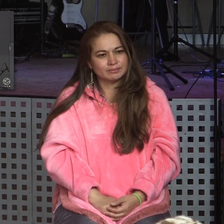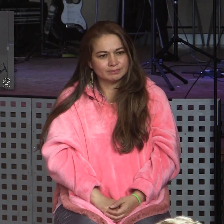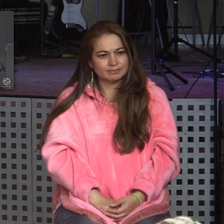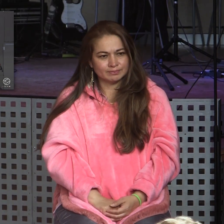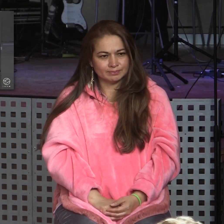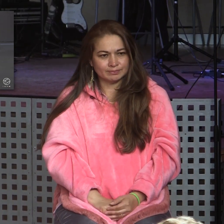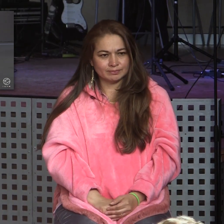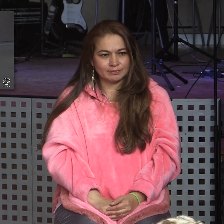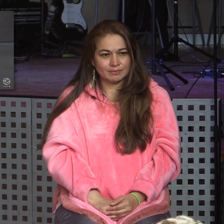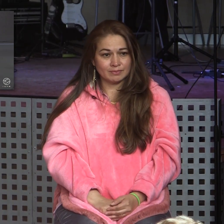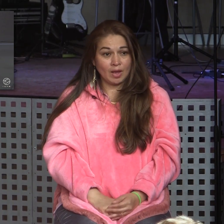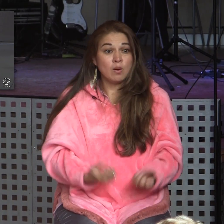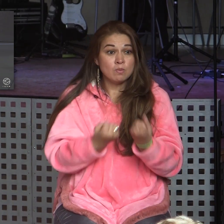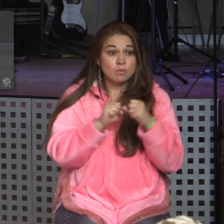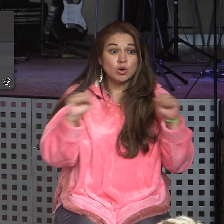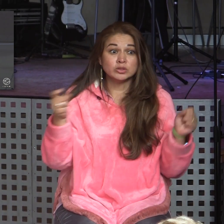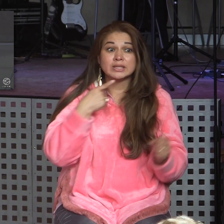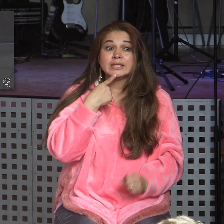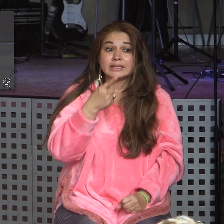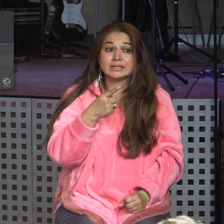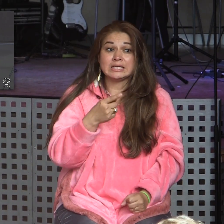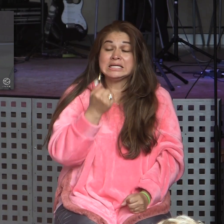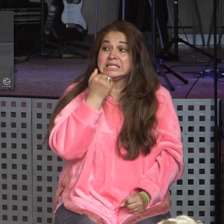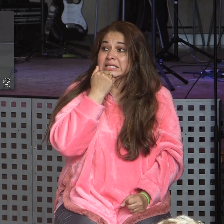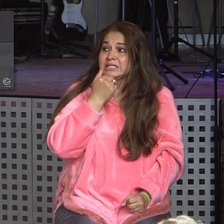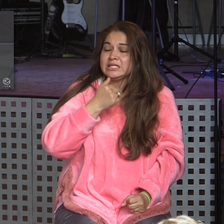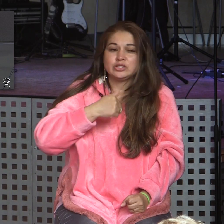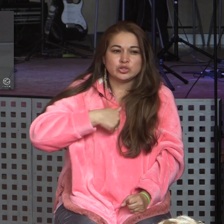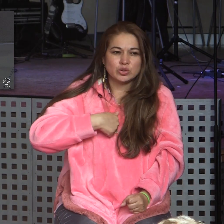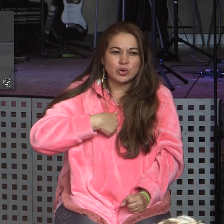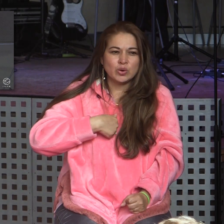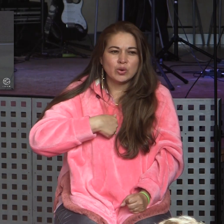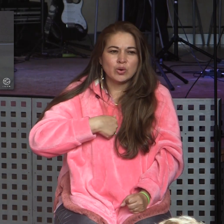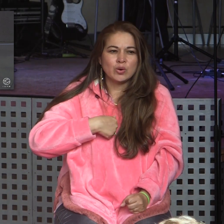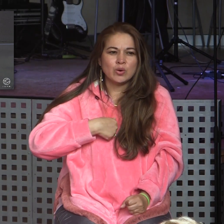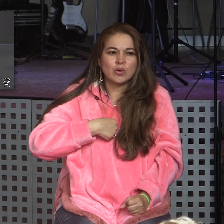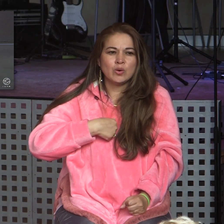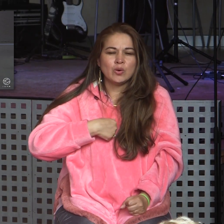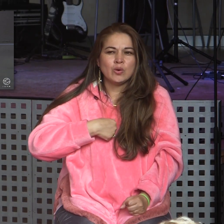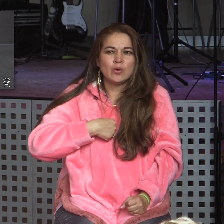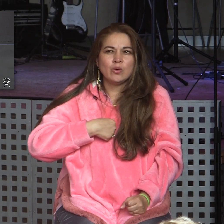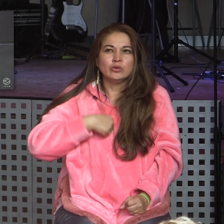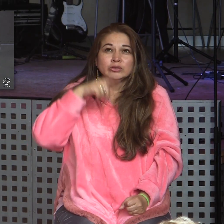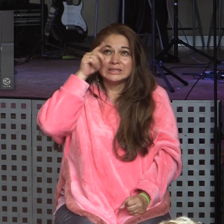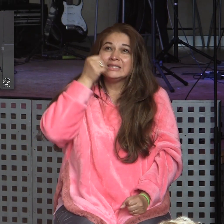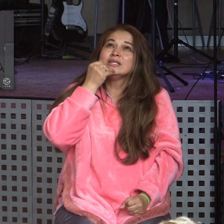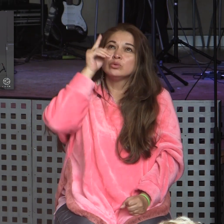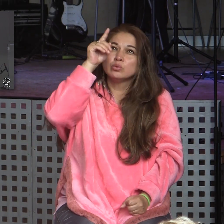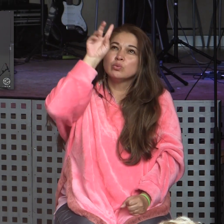hallado gracia delante de ti, muéstrame tu gloria.